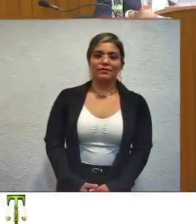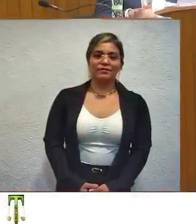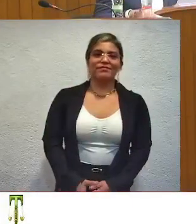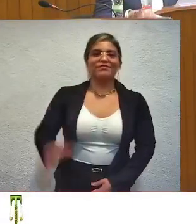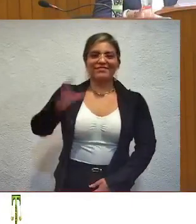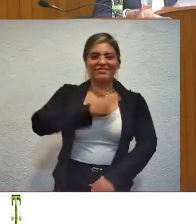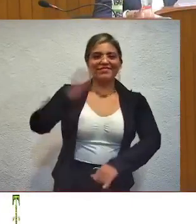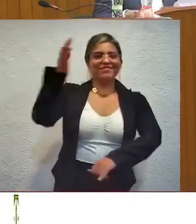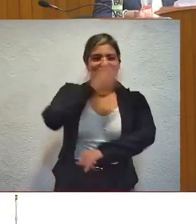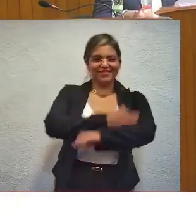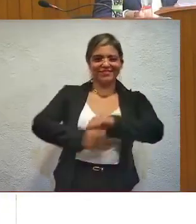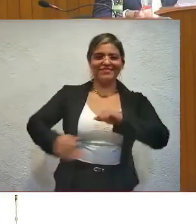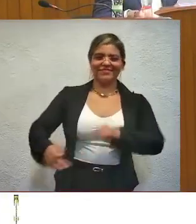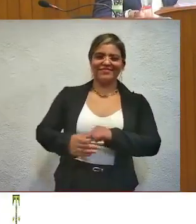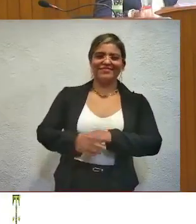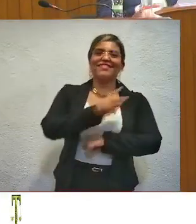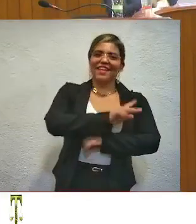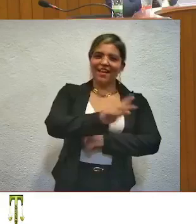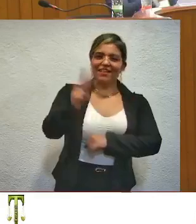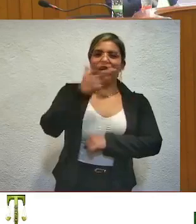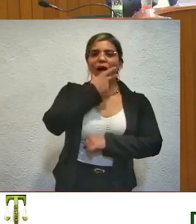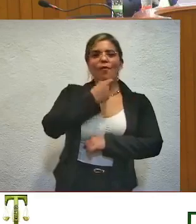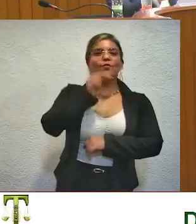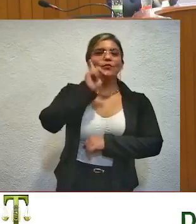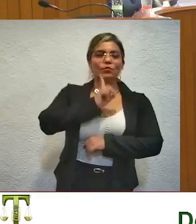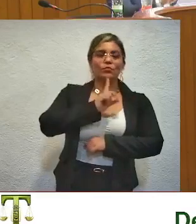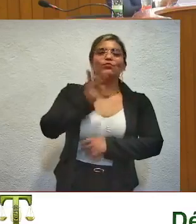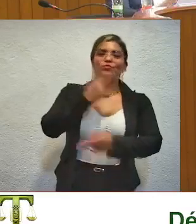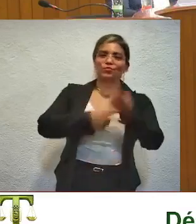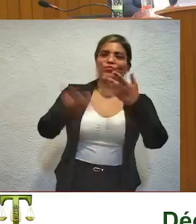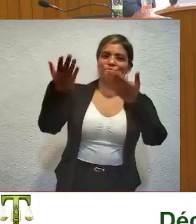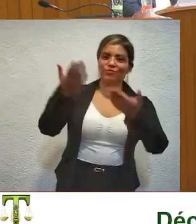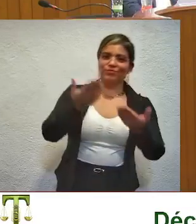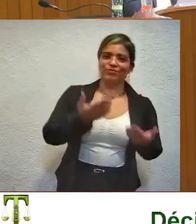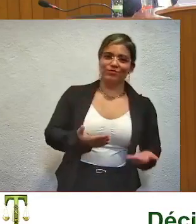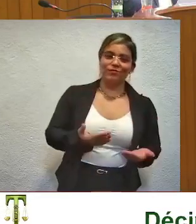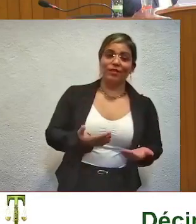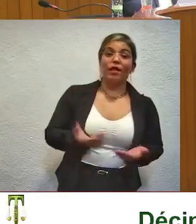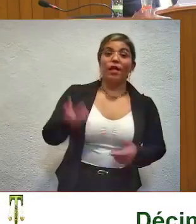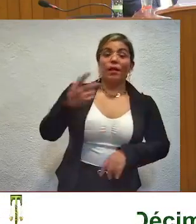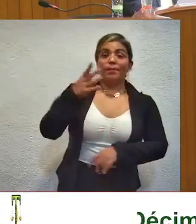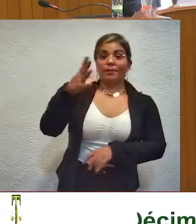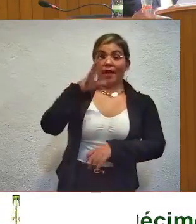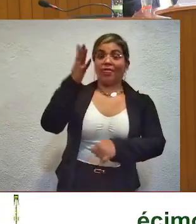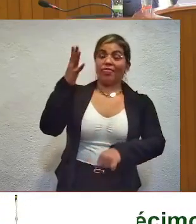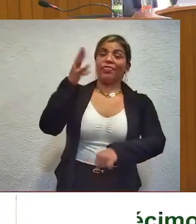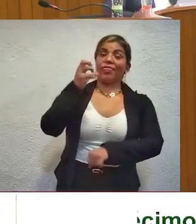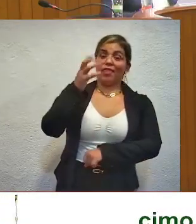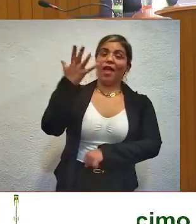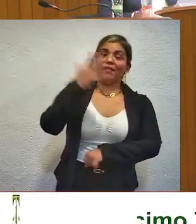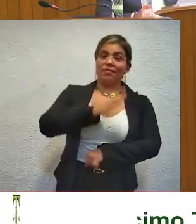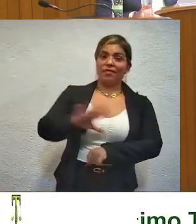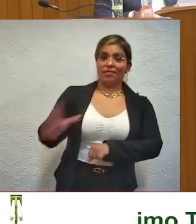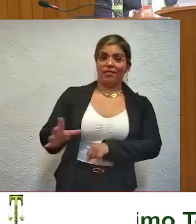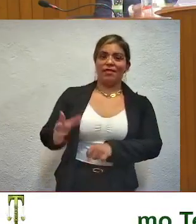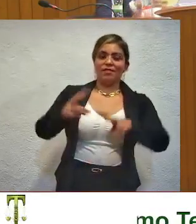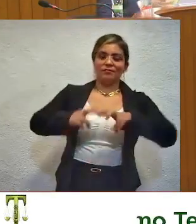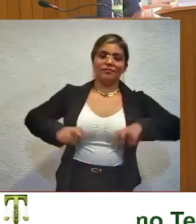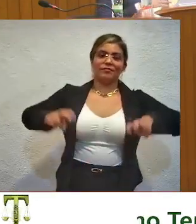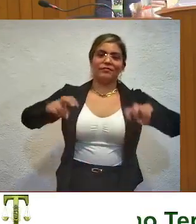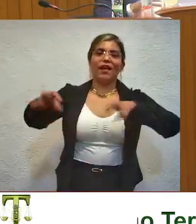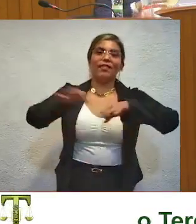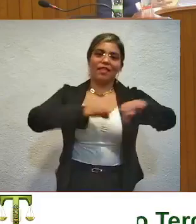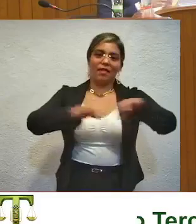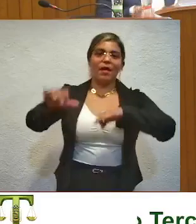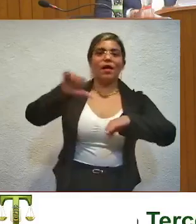Muy buenas tardes, sean todas y todos bienvenidos a la 13ª sesión pública de resolución del Tribunal